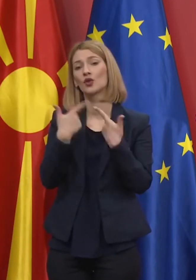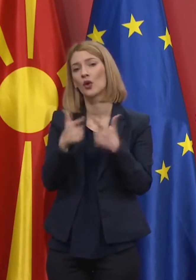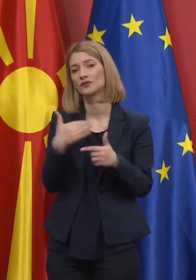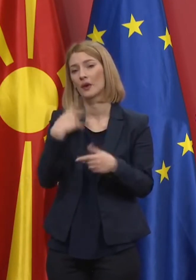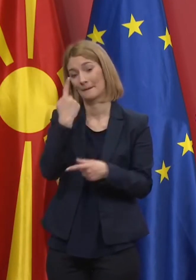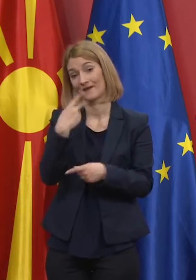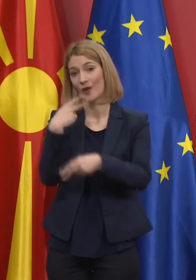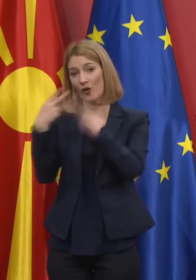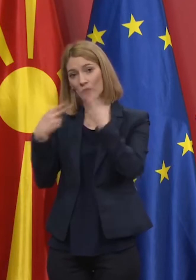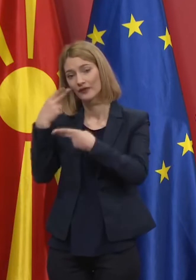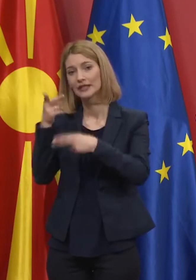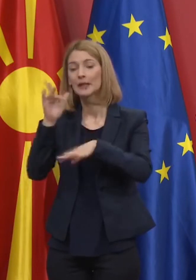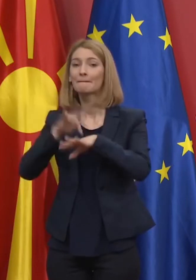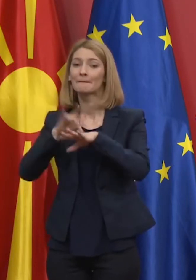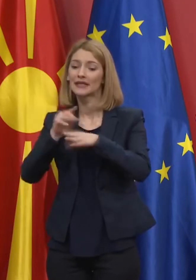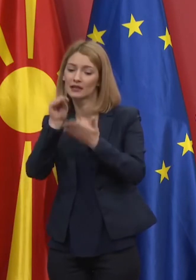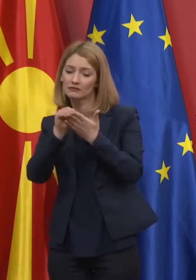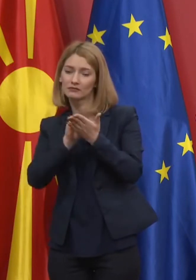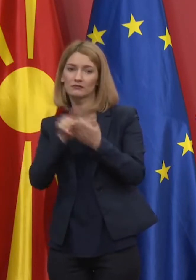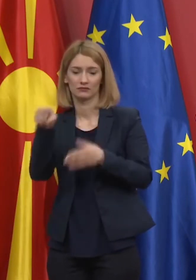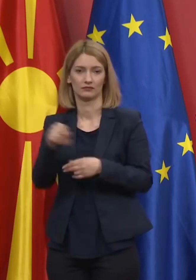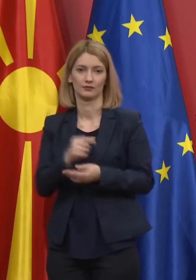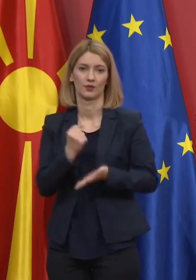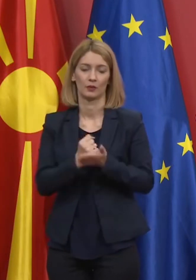во медицинската документација.